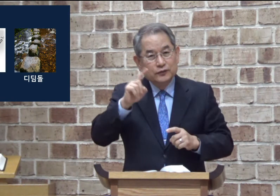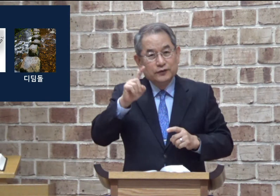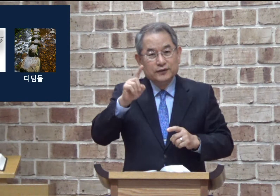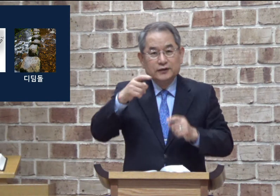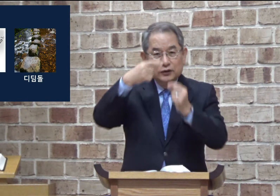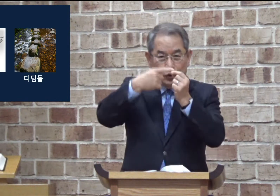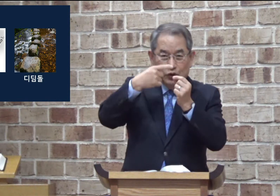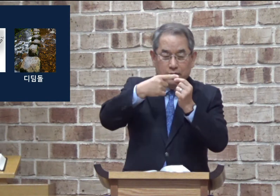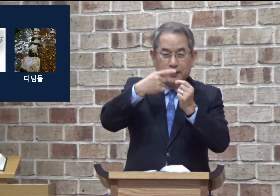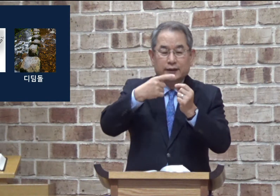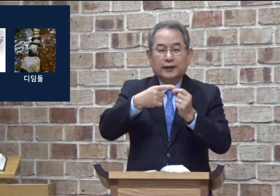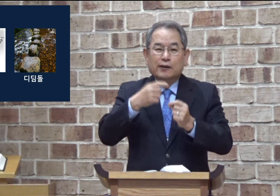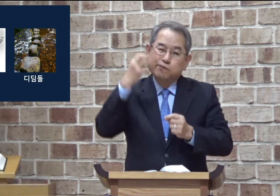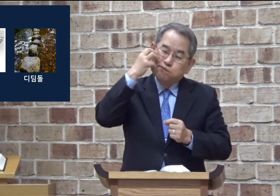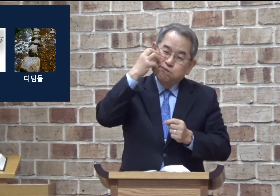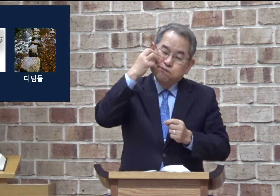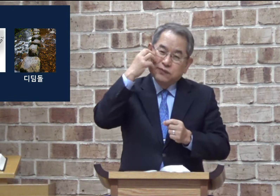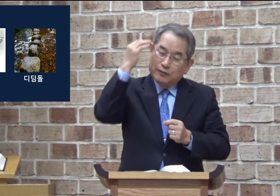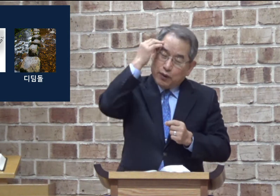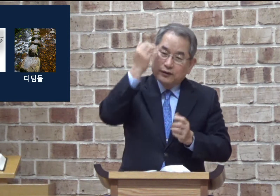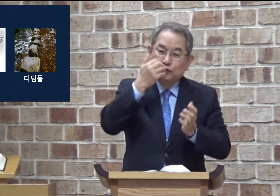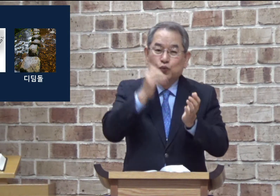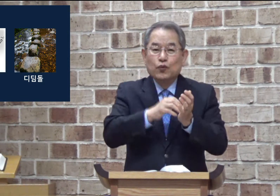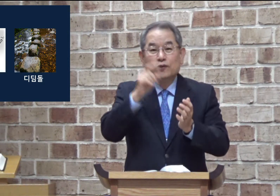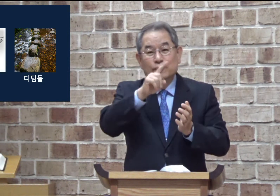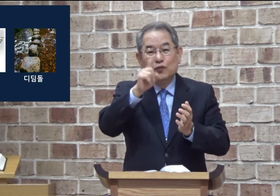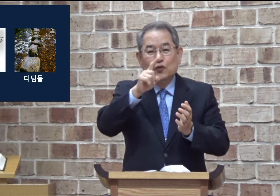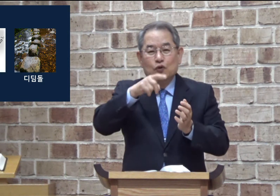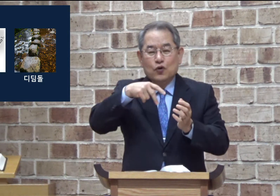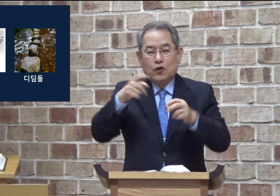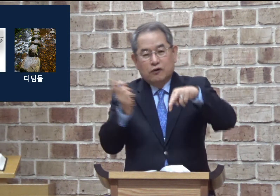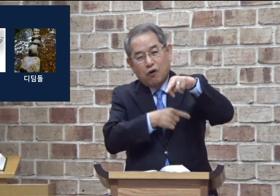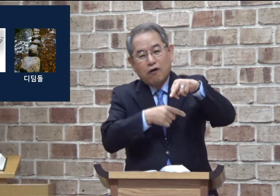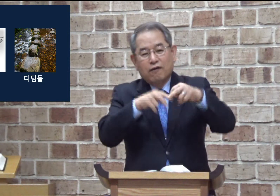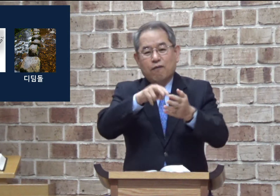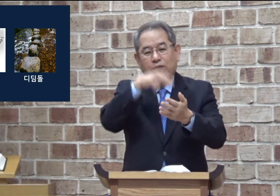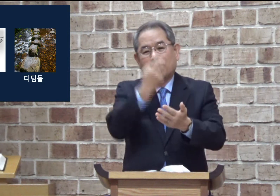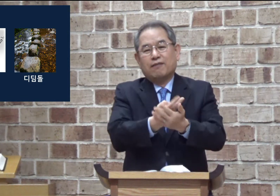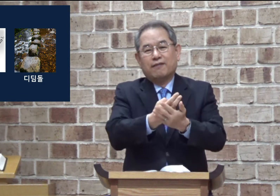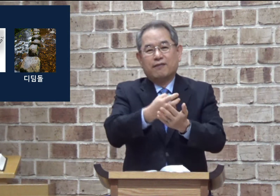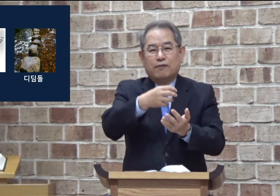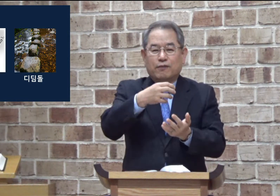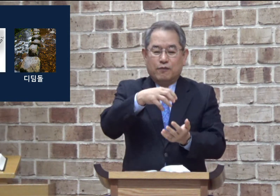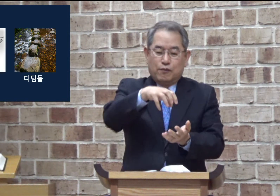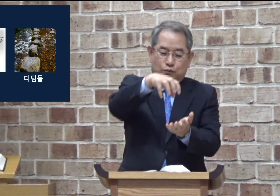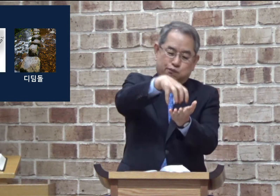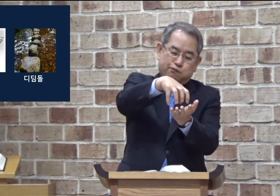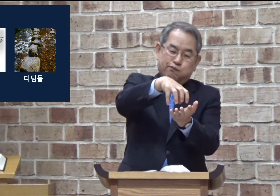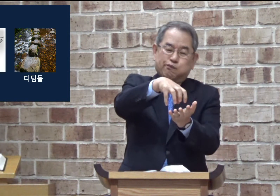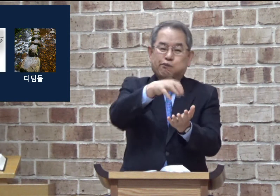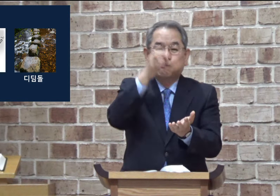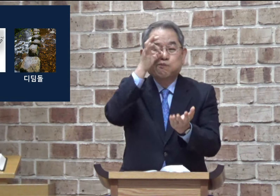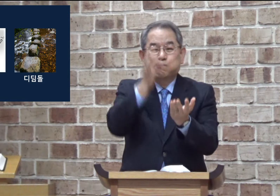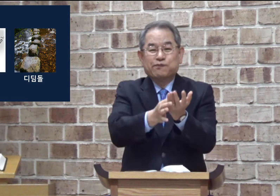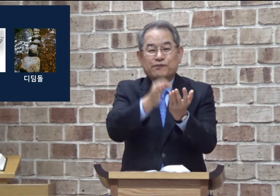걸어가다가 부딪혀서 넘어집니다. 그런 돌을 걸림돌이라고